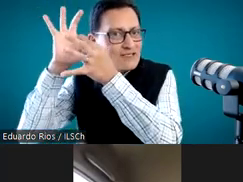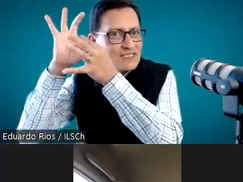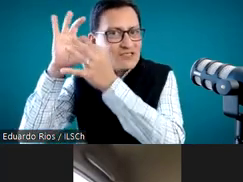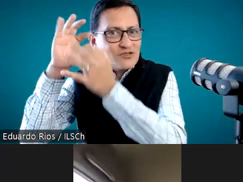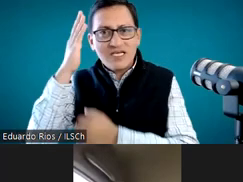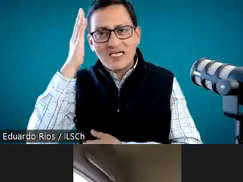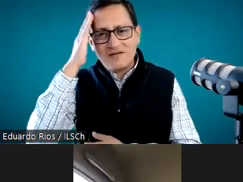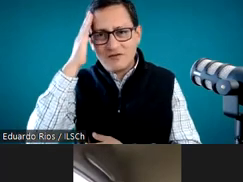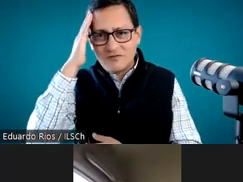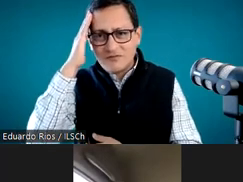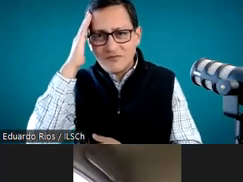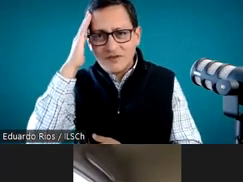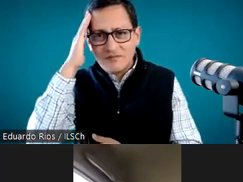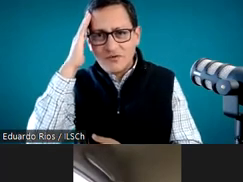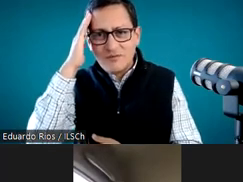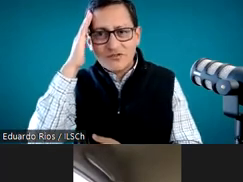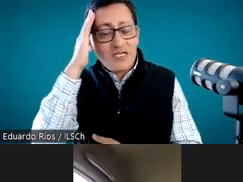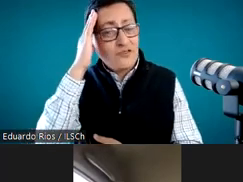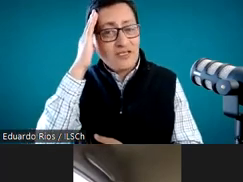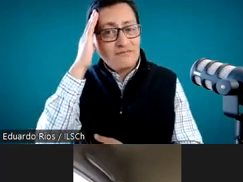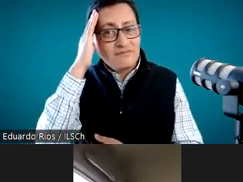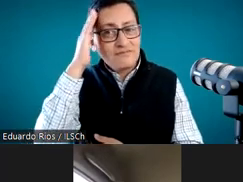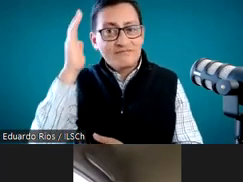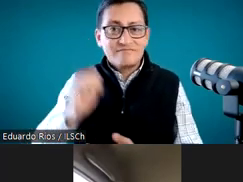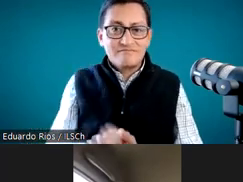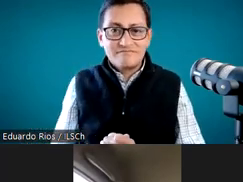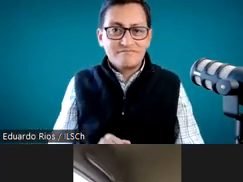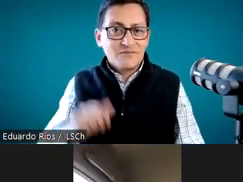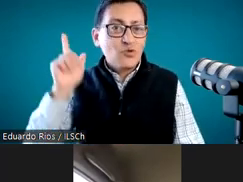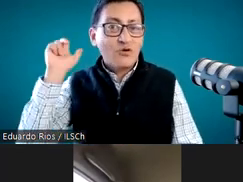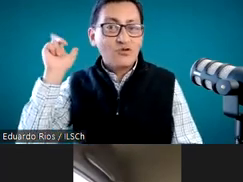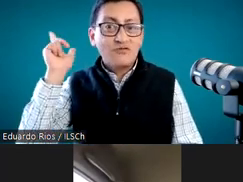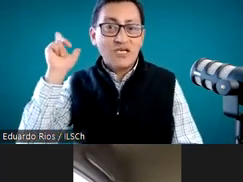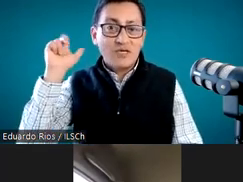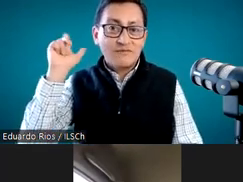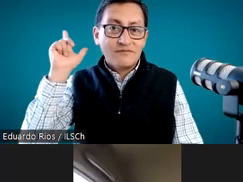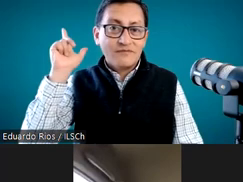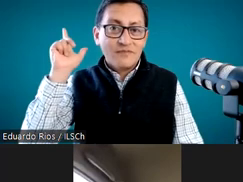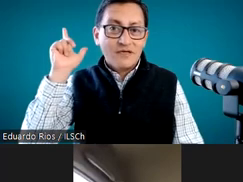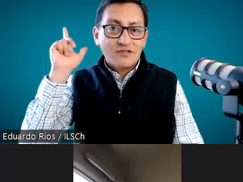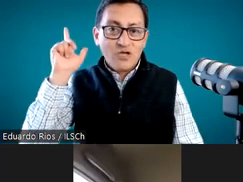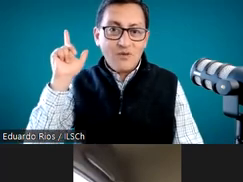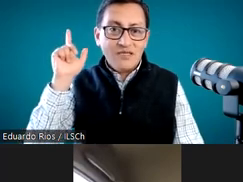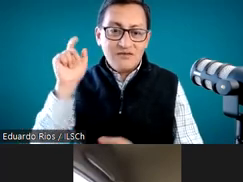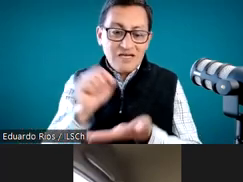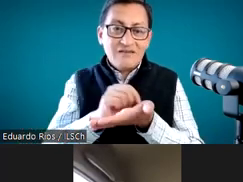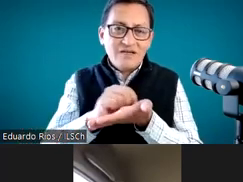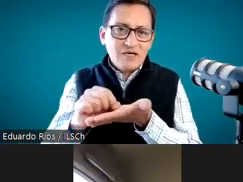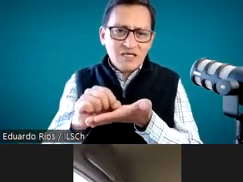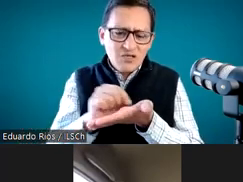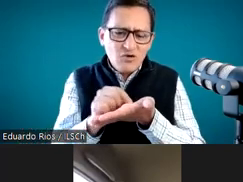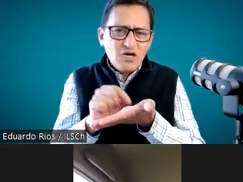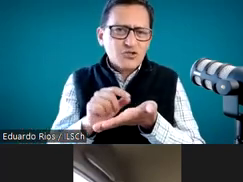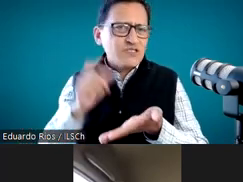a nuestra cabecita y se nos queda grabado. Pero la persona sorda nunca escuchó el fonema. Solamente ve el